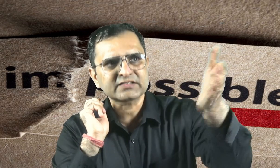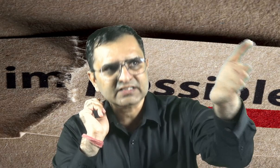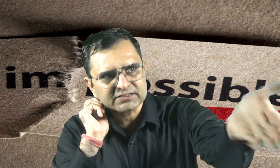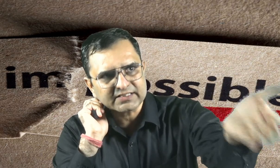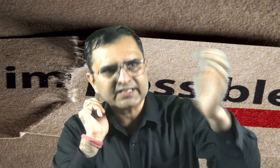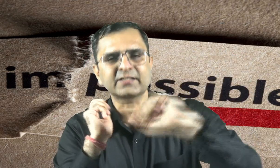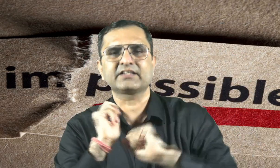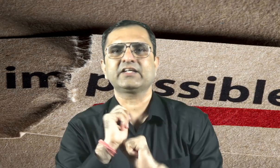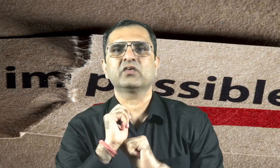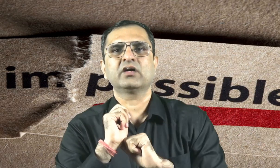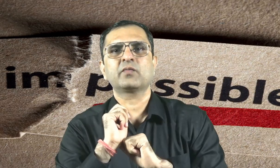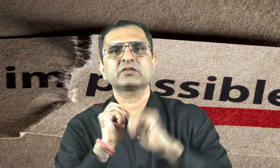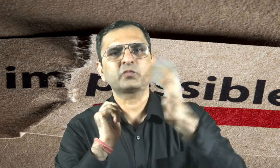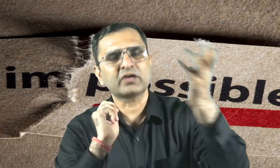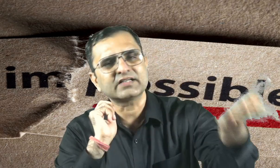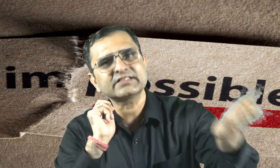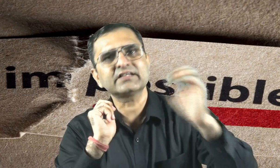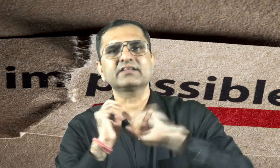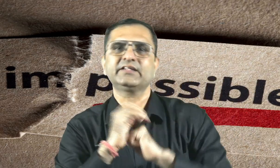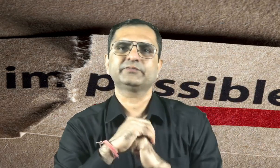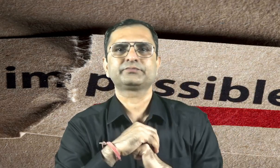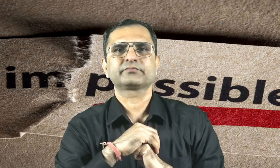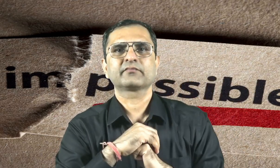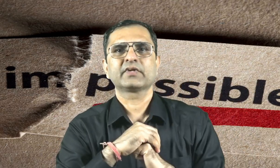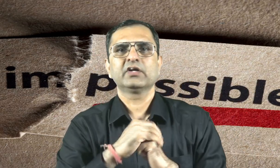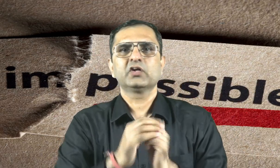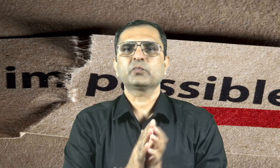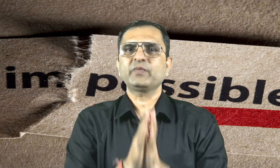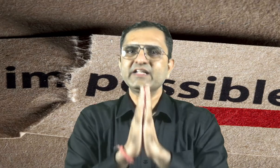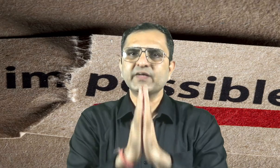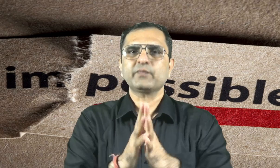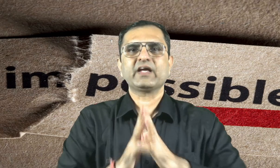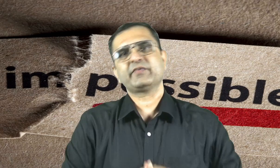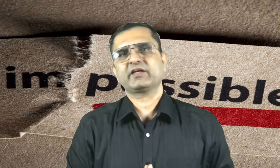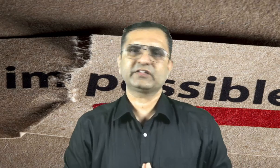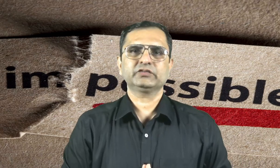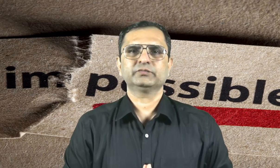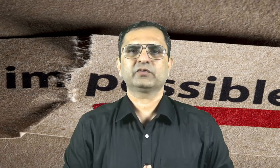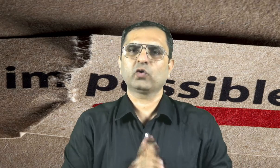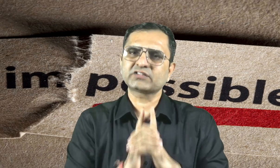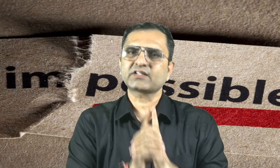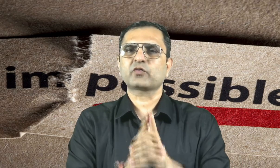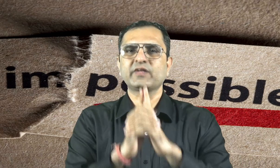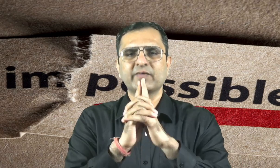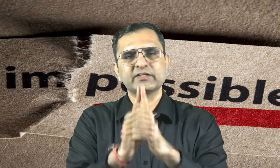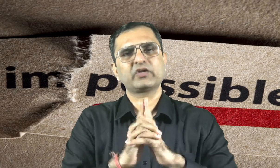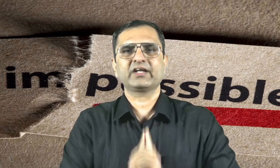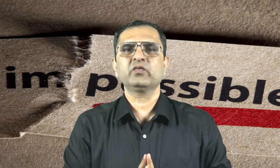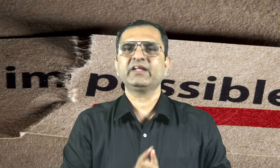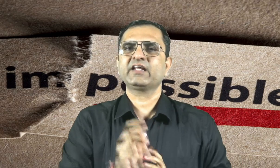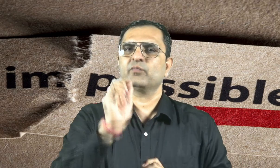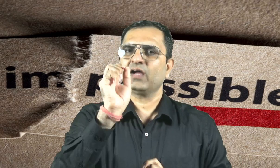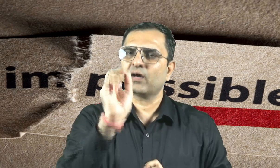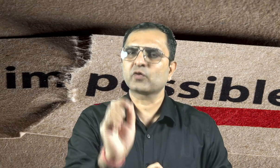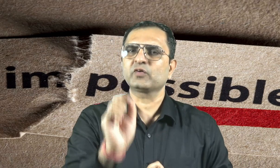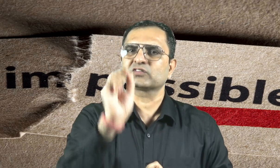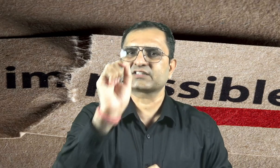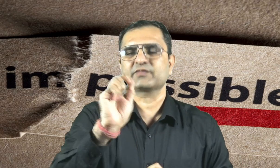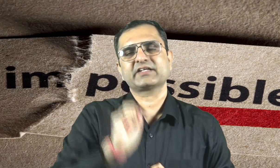सजेस्ट टली करके देख लो आपका तो पूरा आंसर ही गलत है तो प्लीज मेरे प्यारे प्यारे बच्चों हो सकता है आपको मेरी बातें बुरी लगी हो लेकिन मैं आपको बिल्कुल सच्चाई बताने